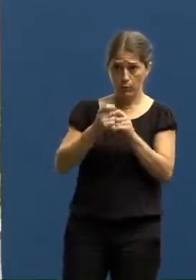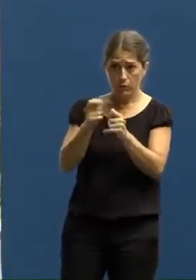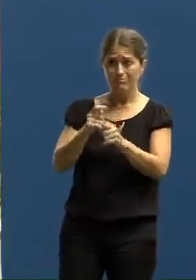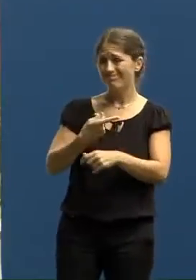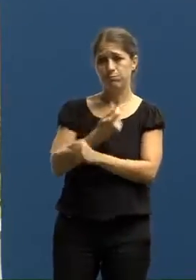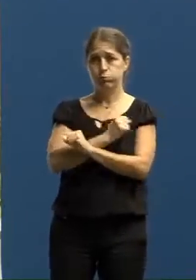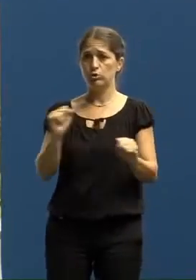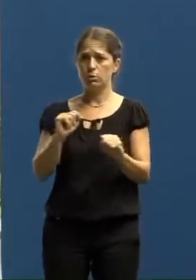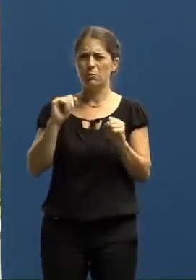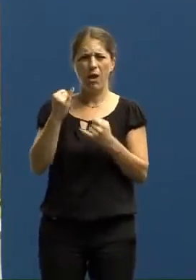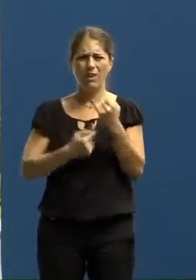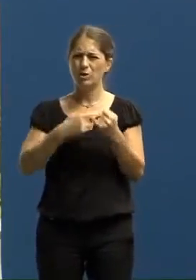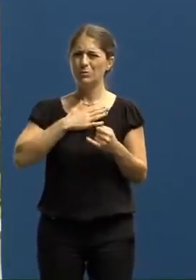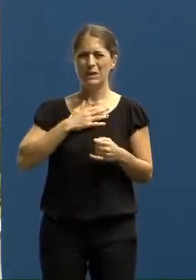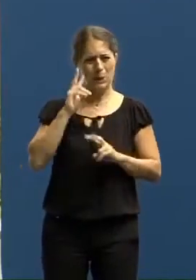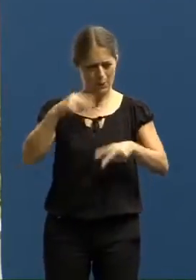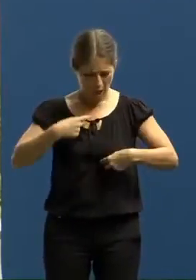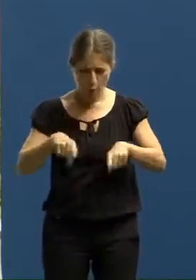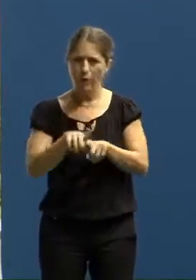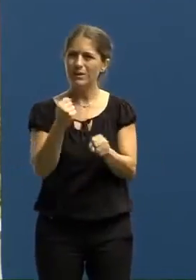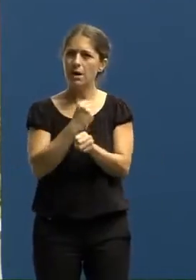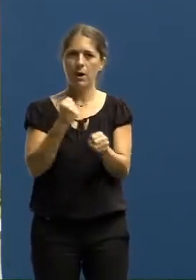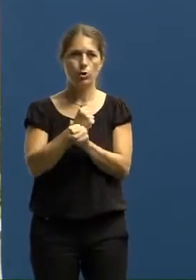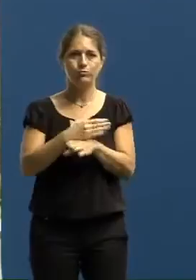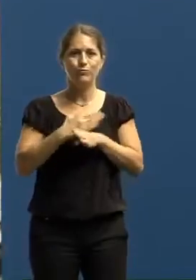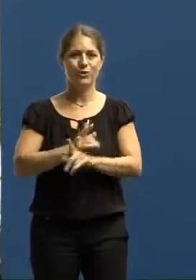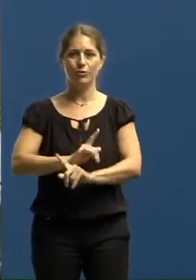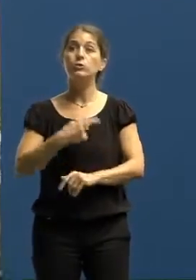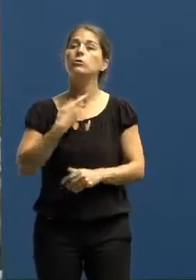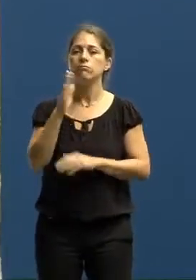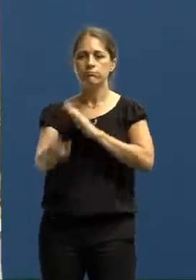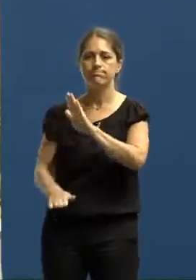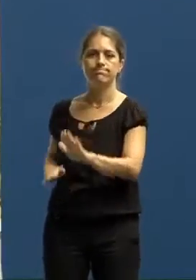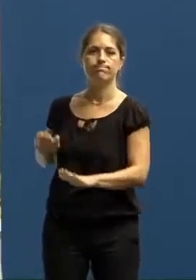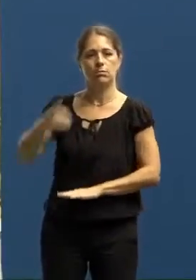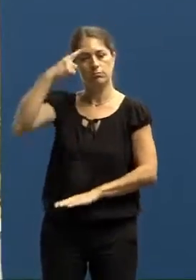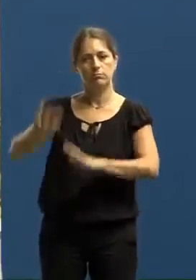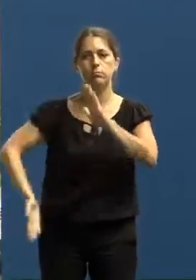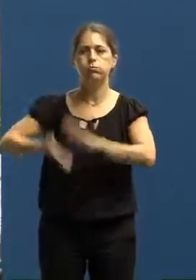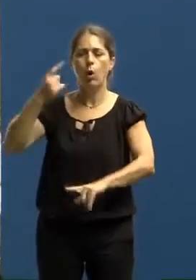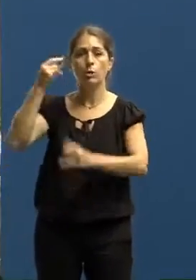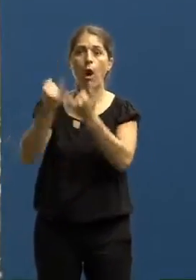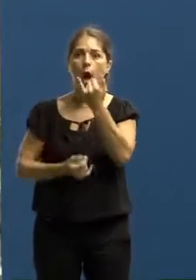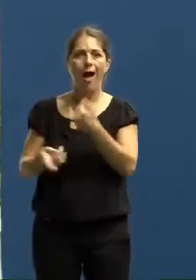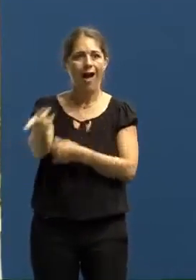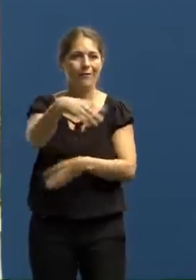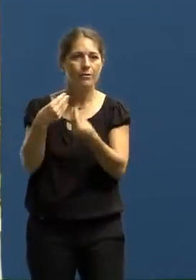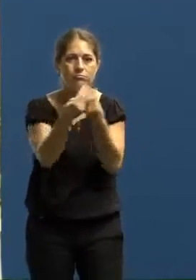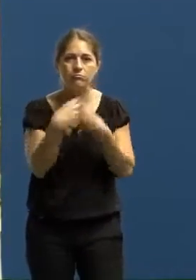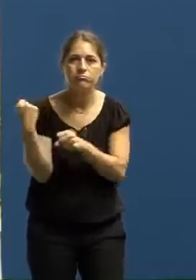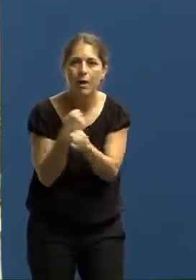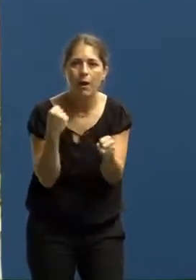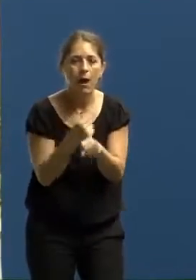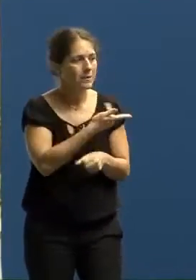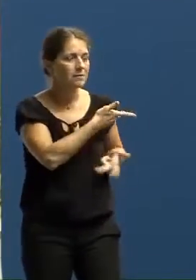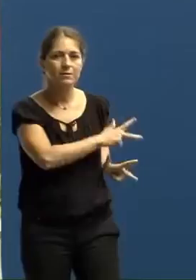parecía insuficiente o que estaba facendo no meu traballo e me decidín a dar un paso adiante para traballar con todas e todos vós, para traballar ca xente que